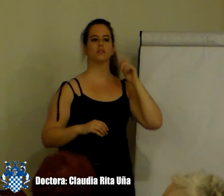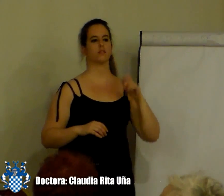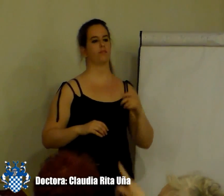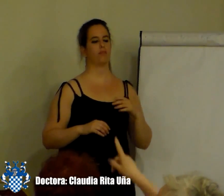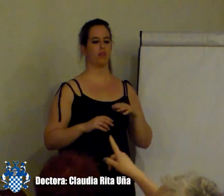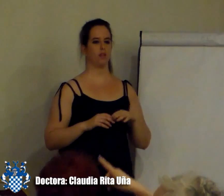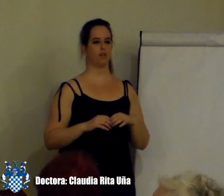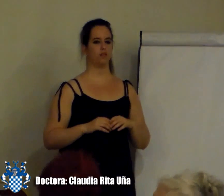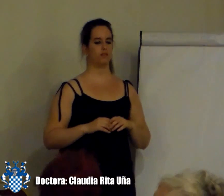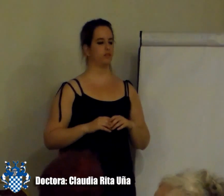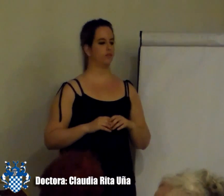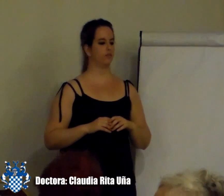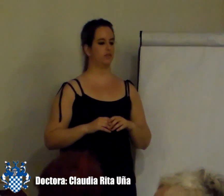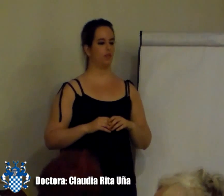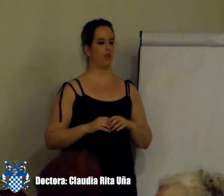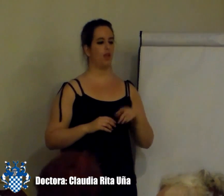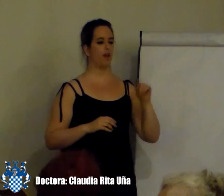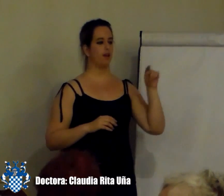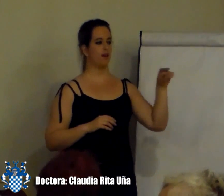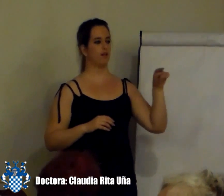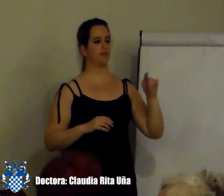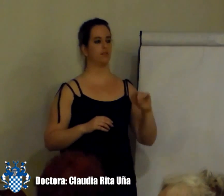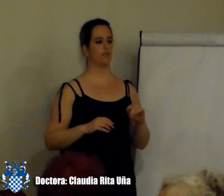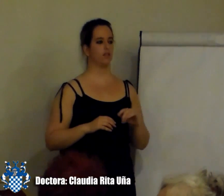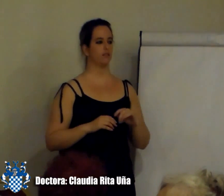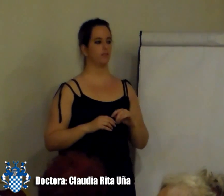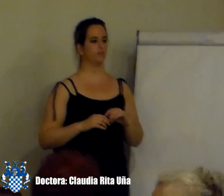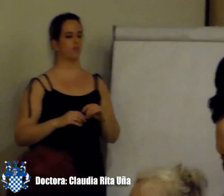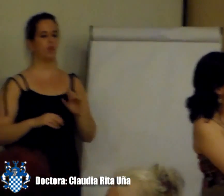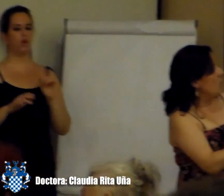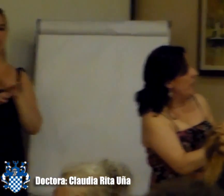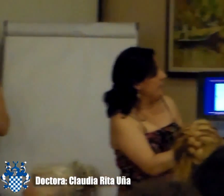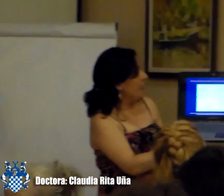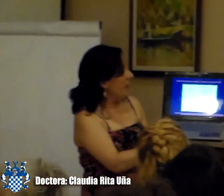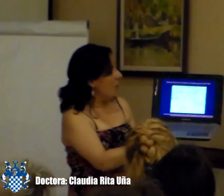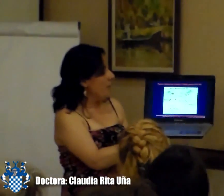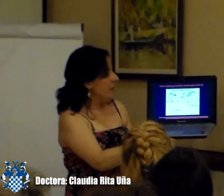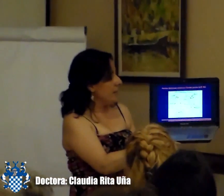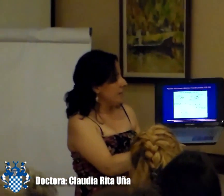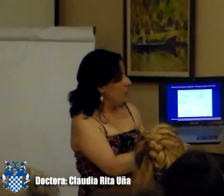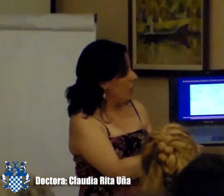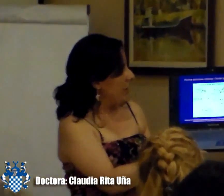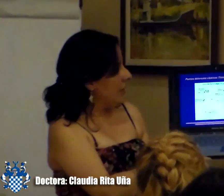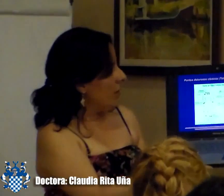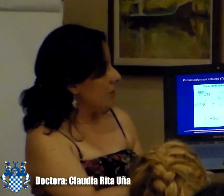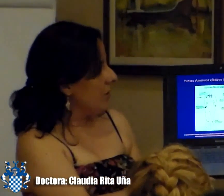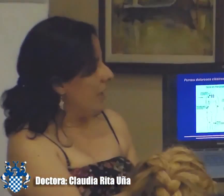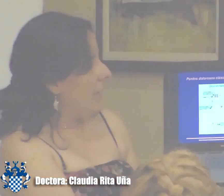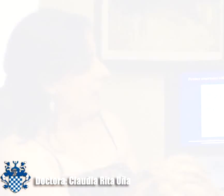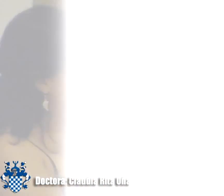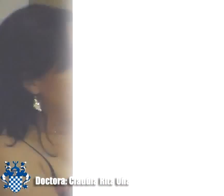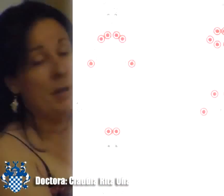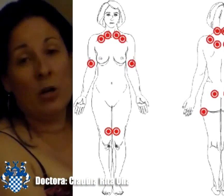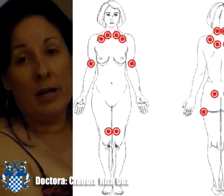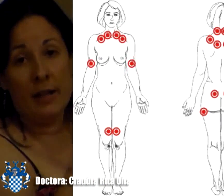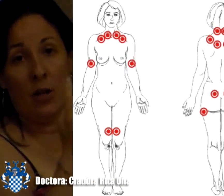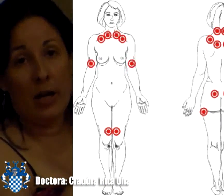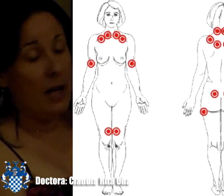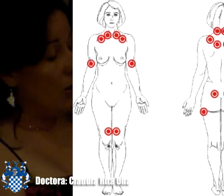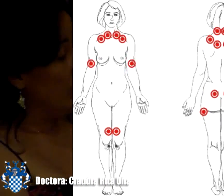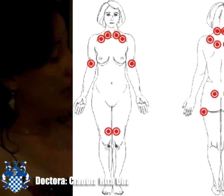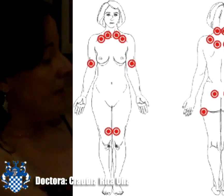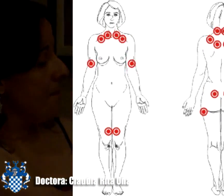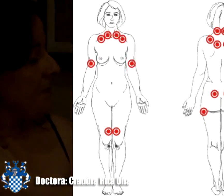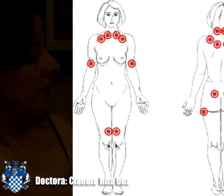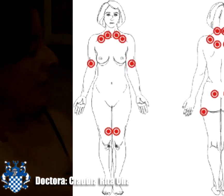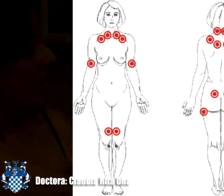Bueno, y este es el esquema que yo les había traído para que vean los puntos dolorosos según ACR90, según los primeros criterios